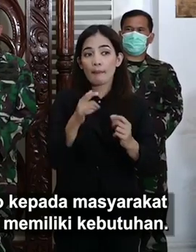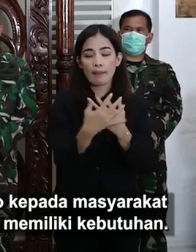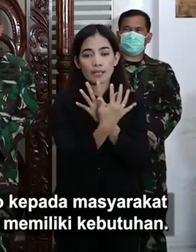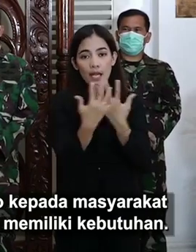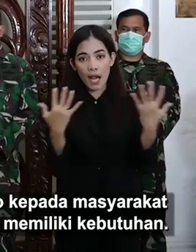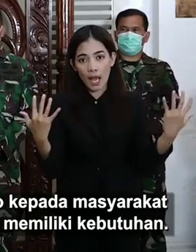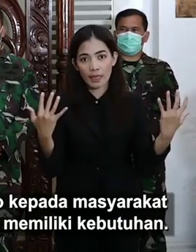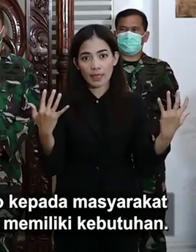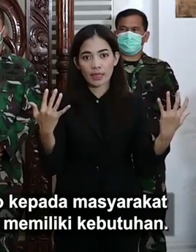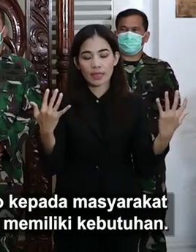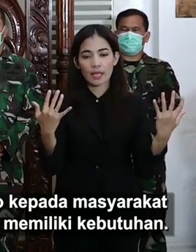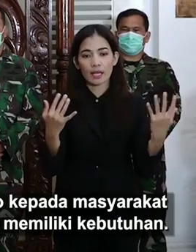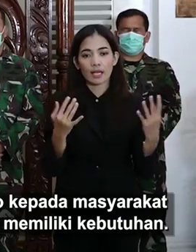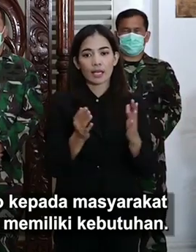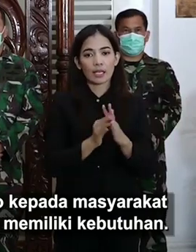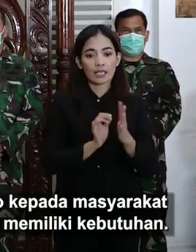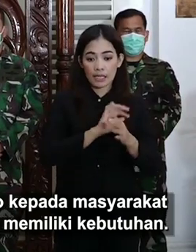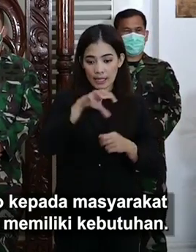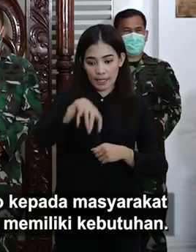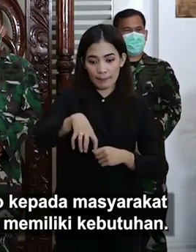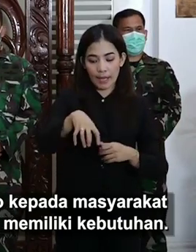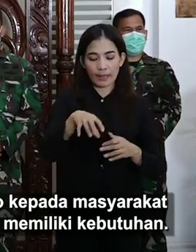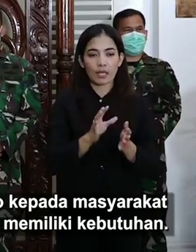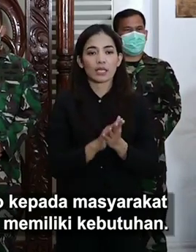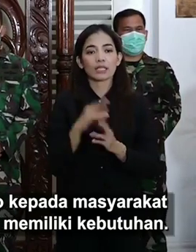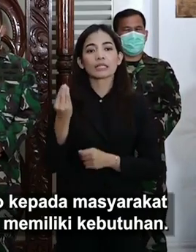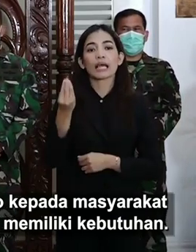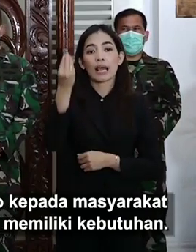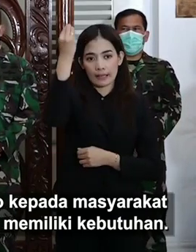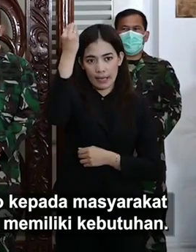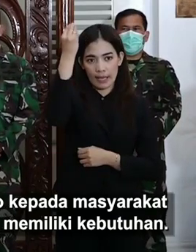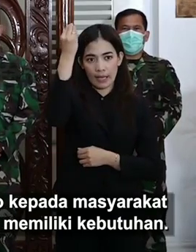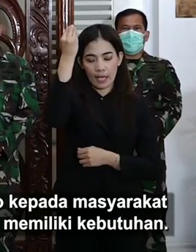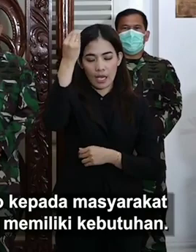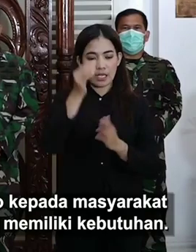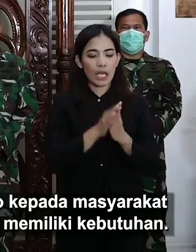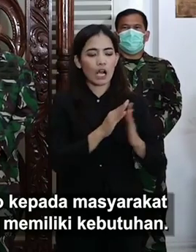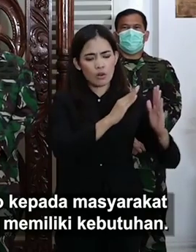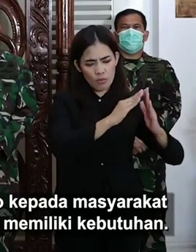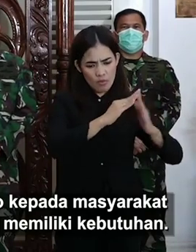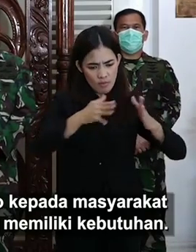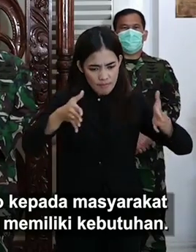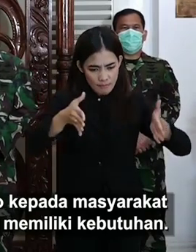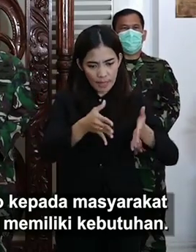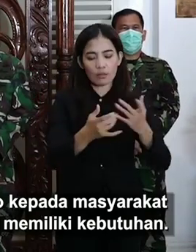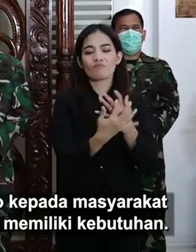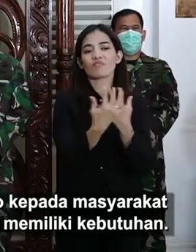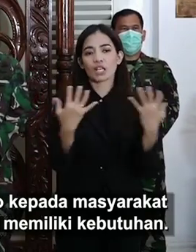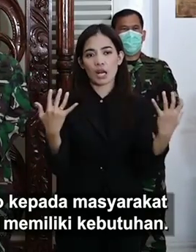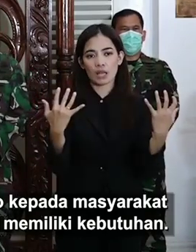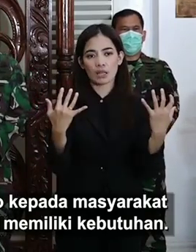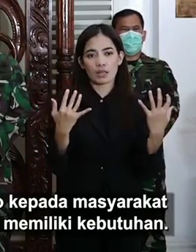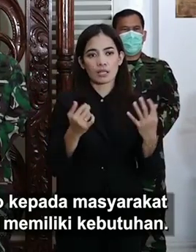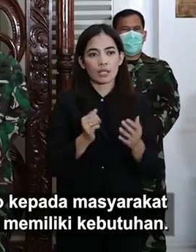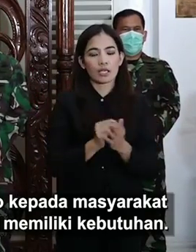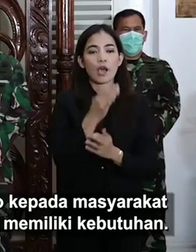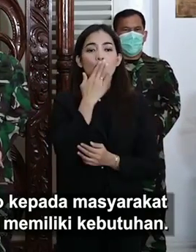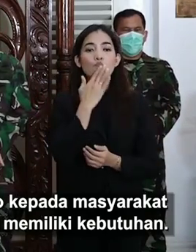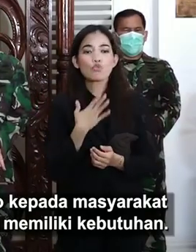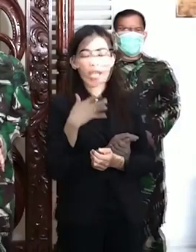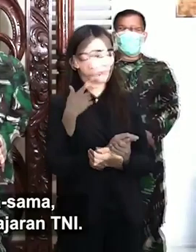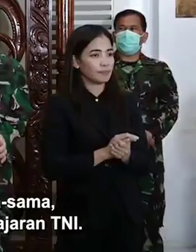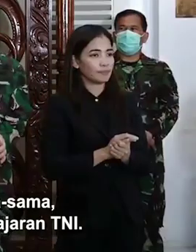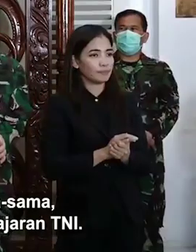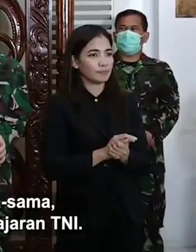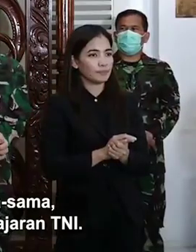masyarakat di kawasan-kawasan padat dan masyarakat yang memiliki